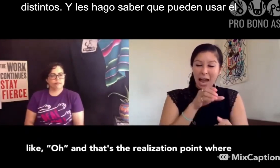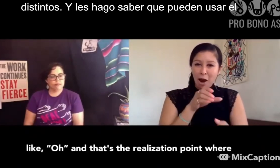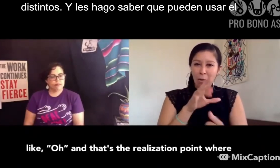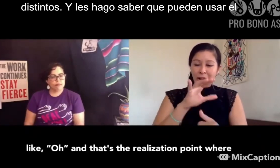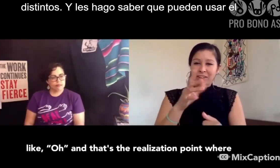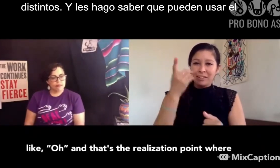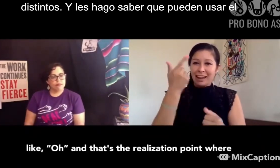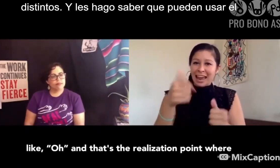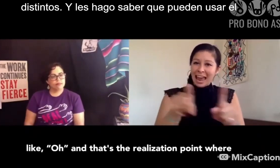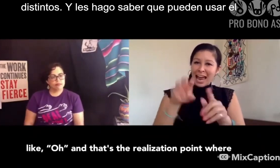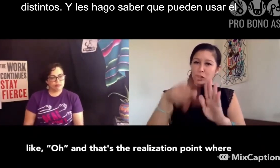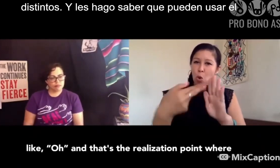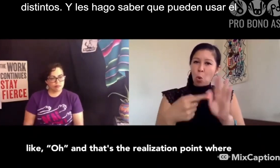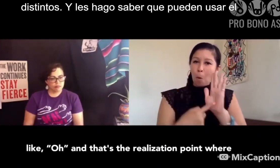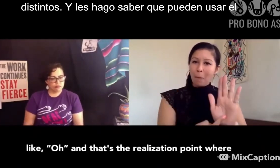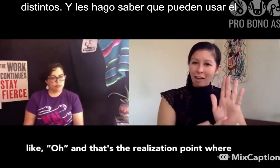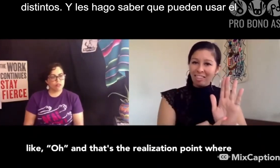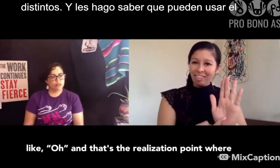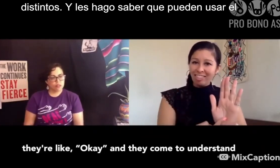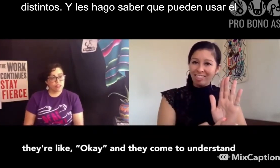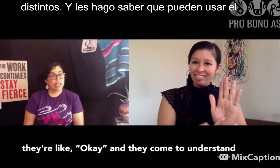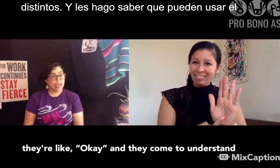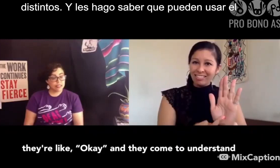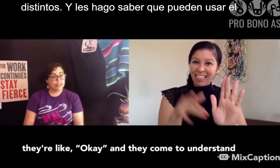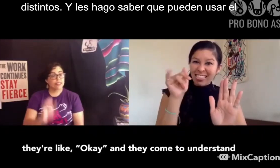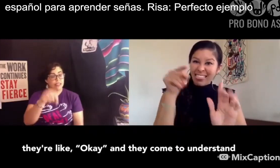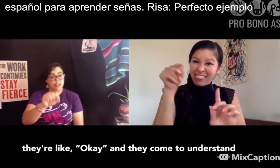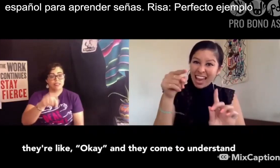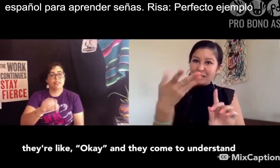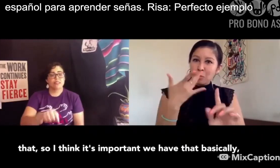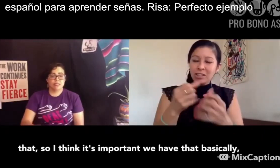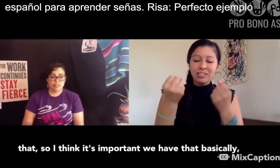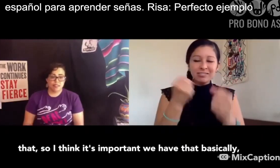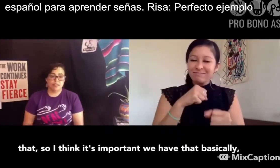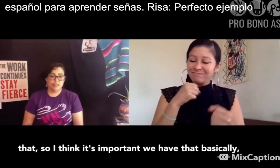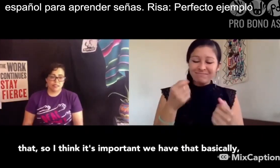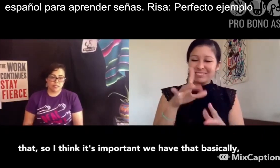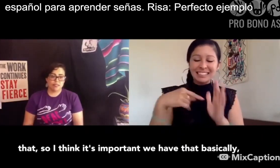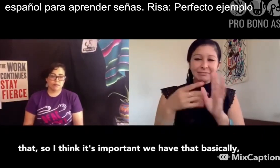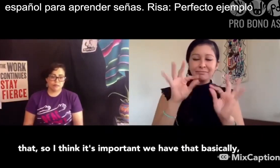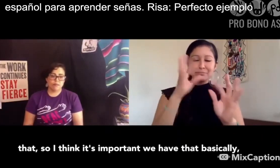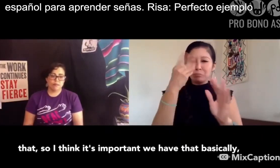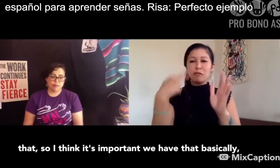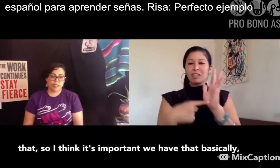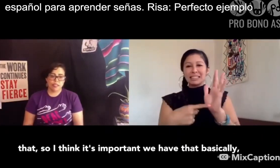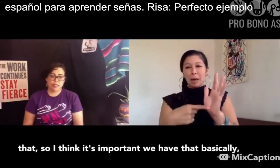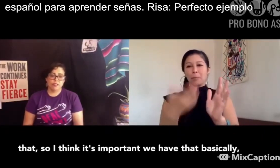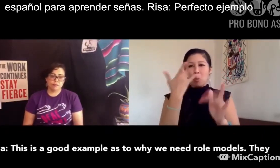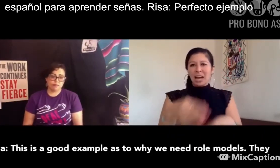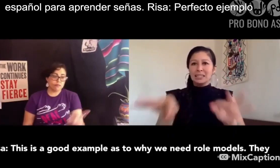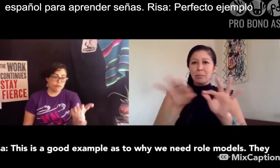completamente distintos. Y les hago saber que pueden usar el español para aprender señas.